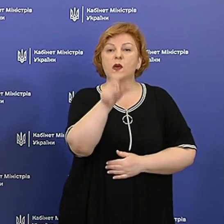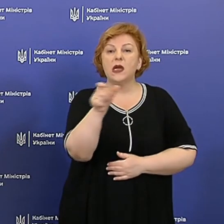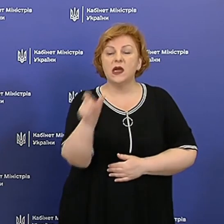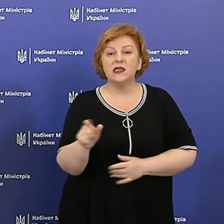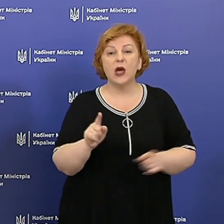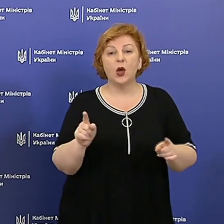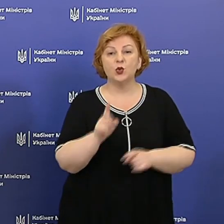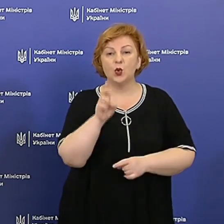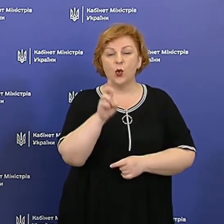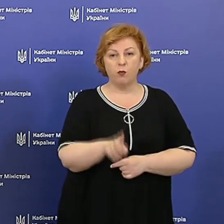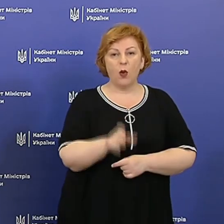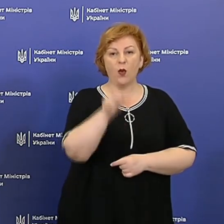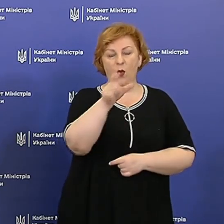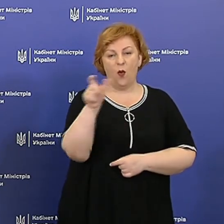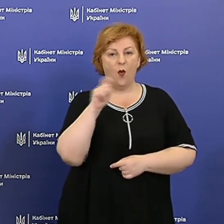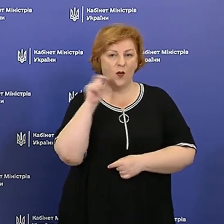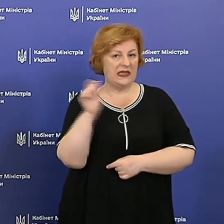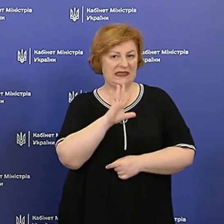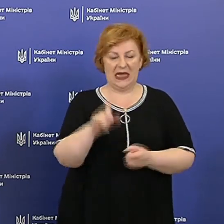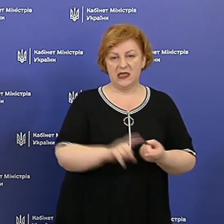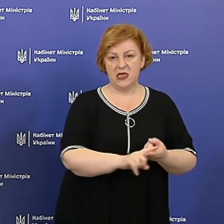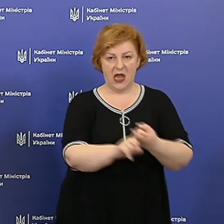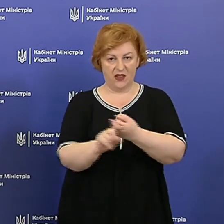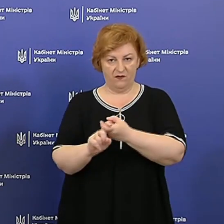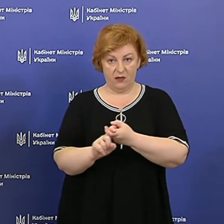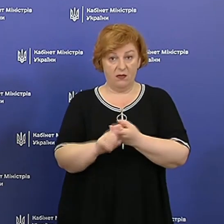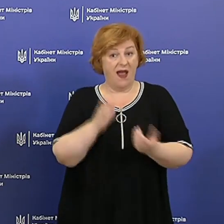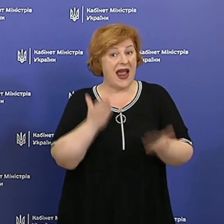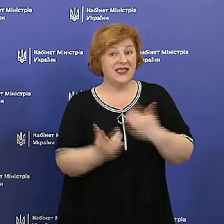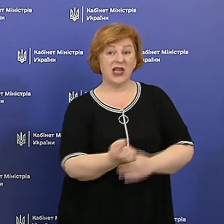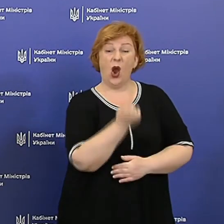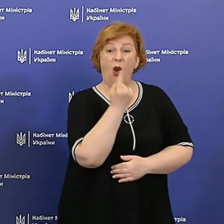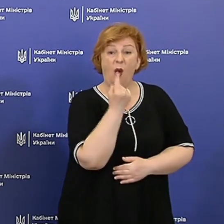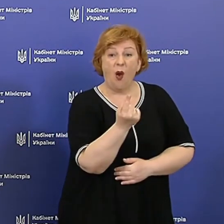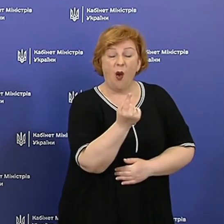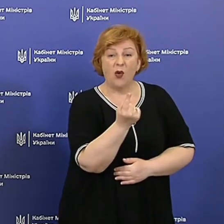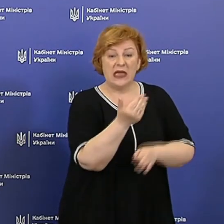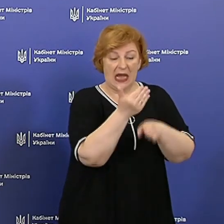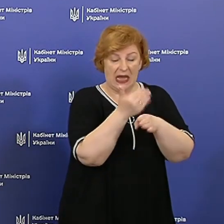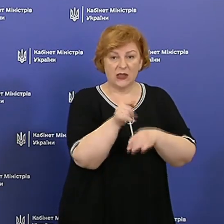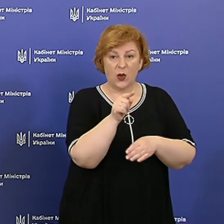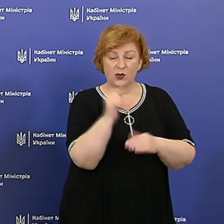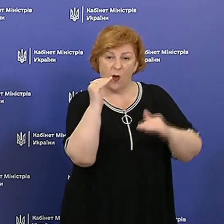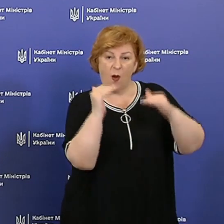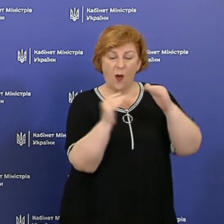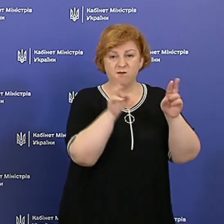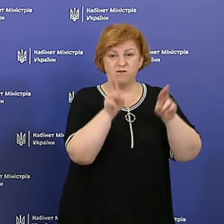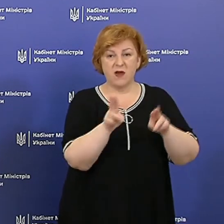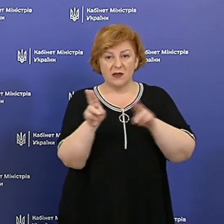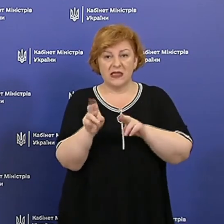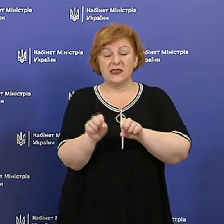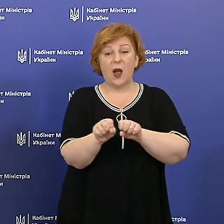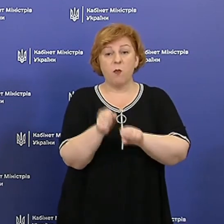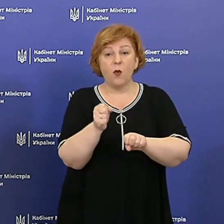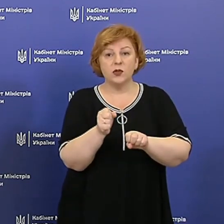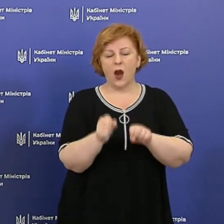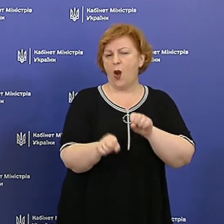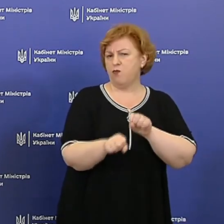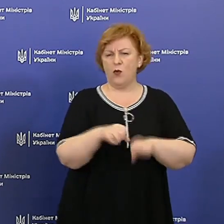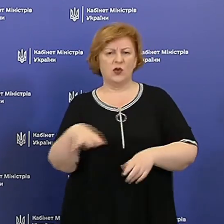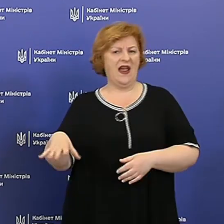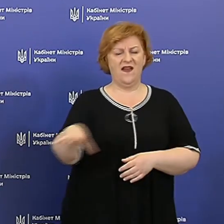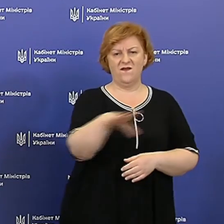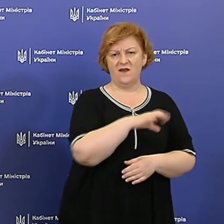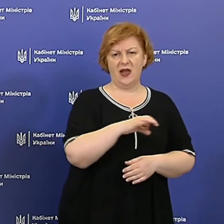для того, щоб вони не інфікувалися. Якщо одна із складових цього балансу починає порушуватися, то порушується